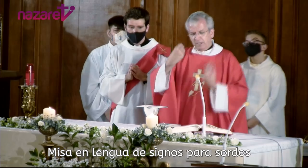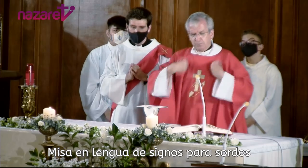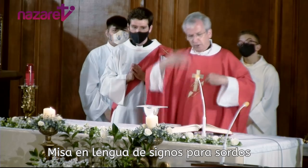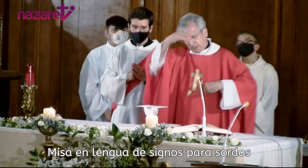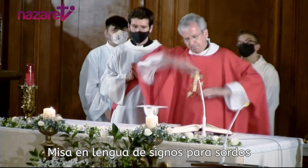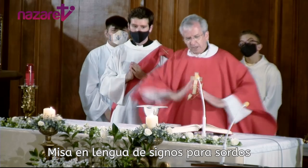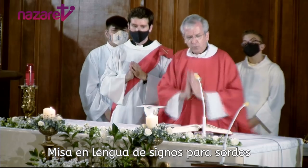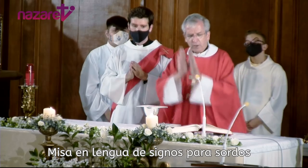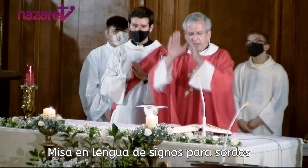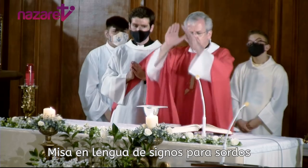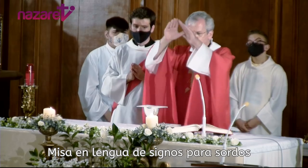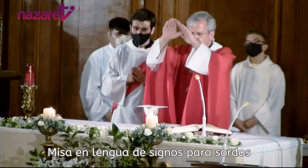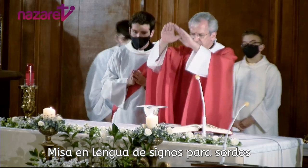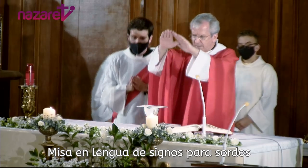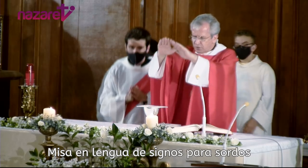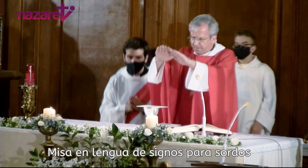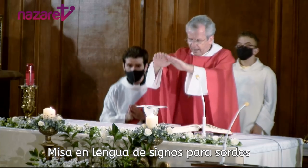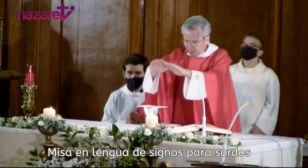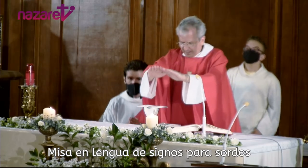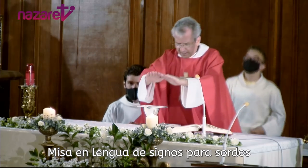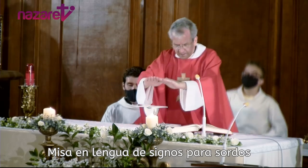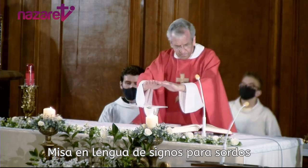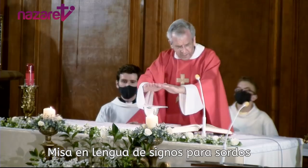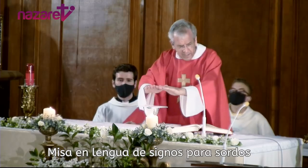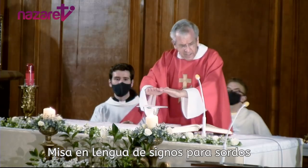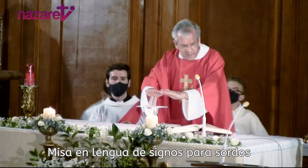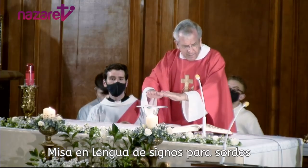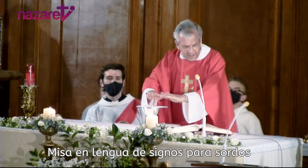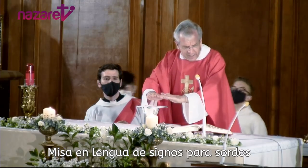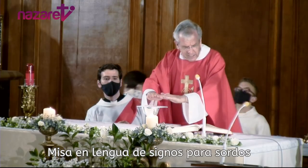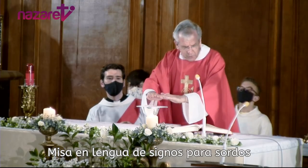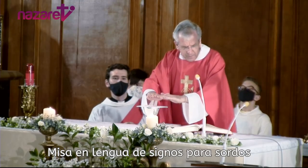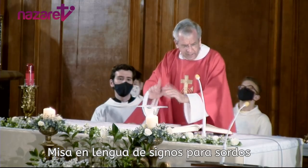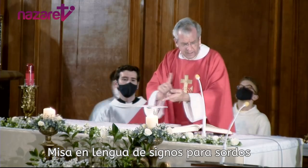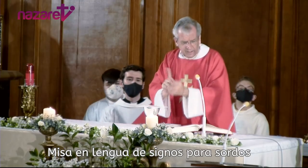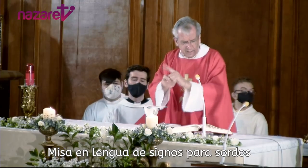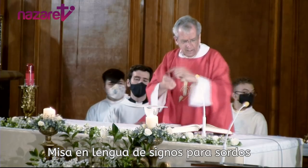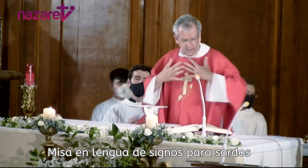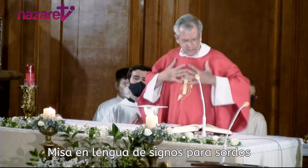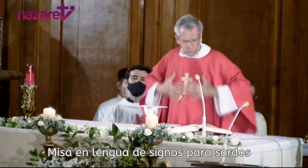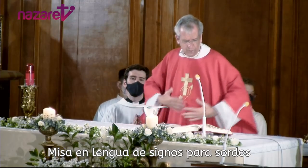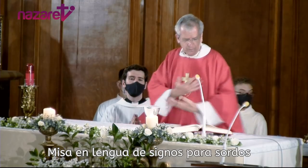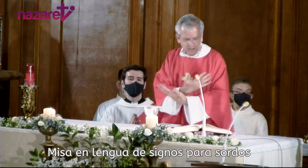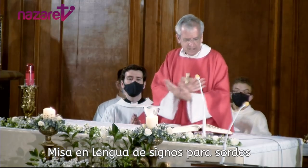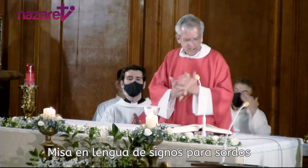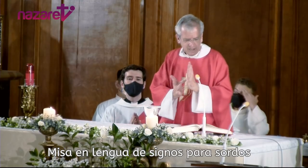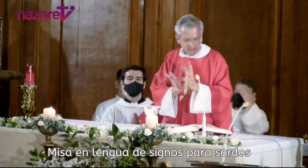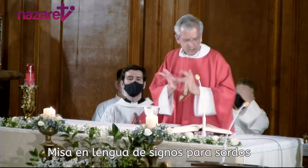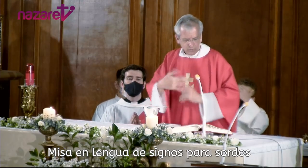mismo Espíritu estos dones que hemos separado para ti, de manera que se conviertan en el cuerpo y en la sangre de